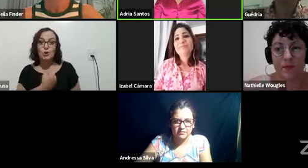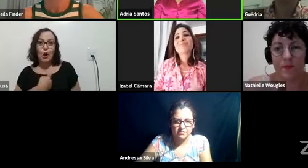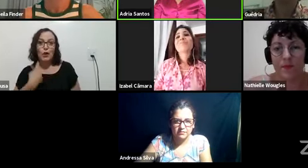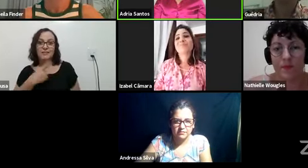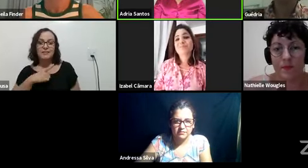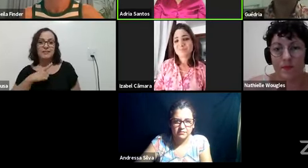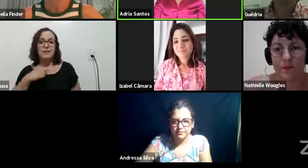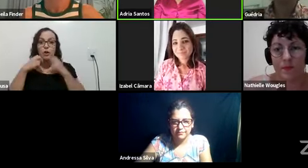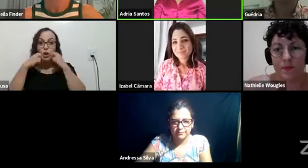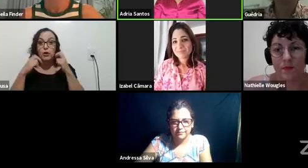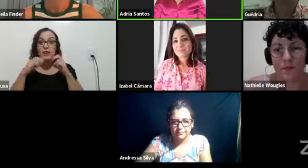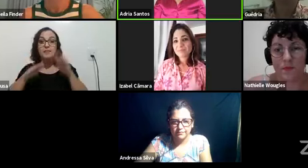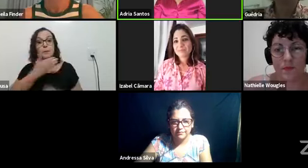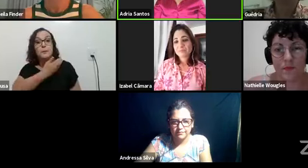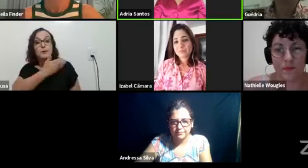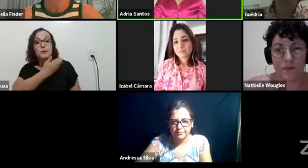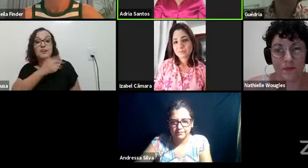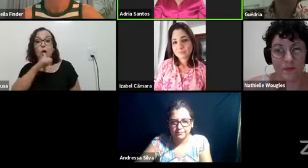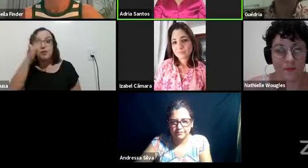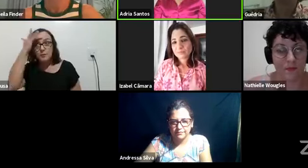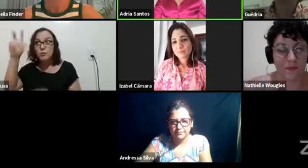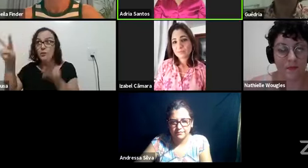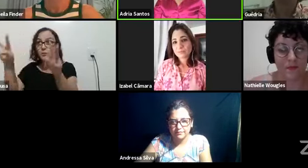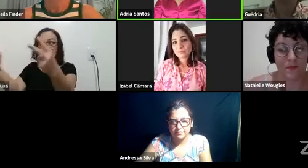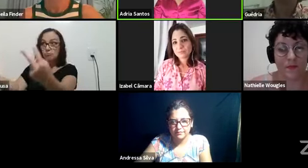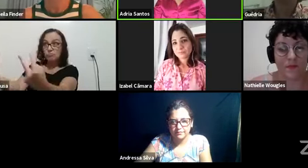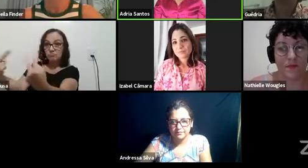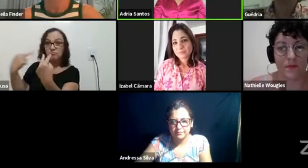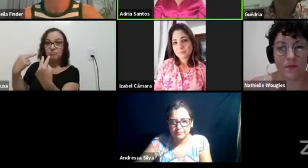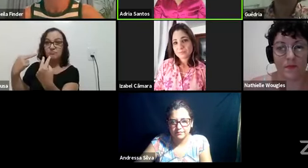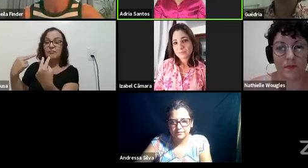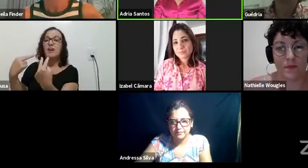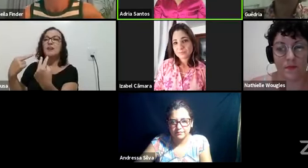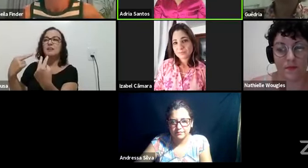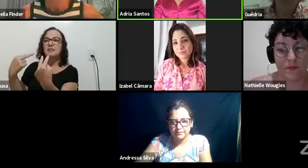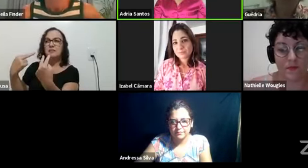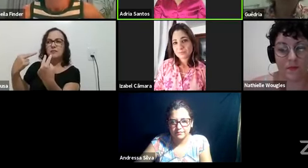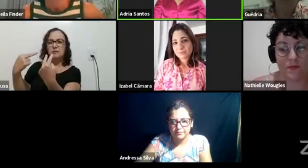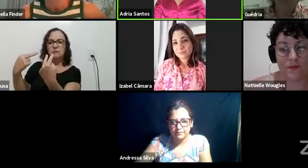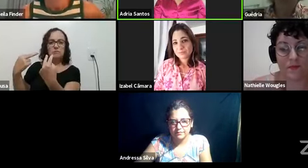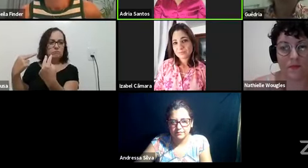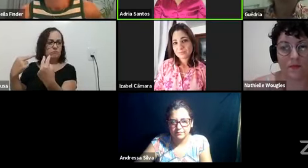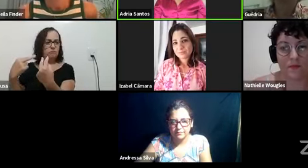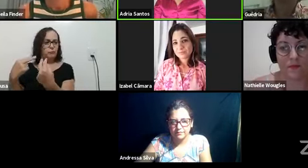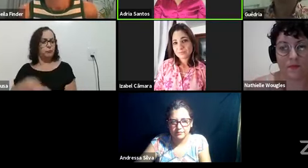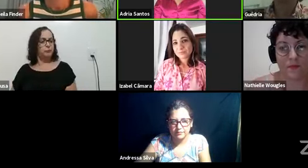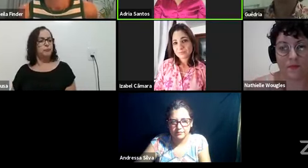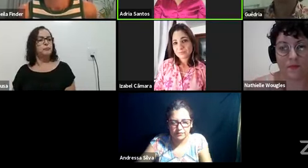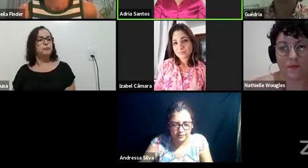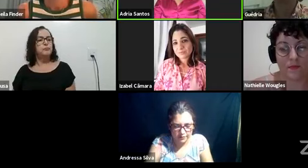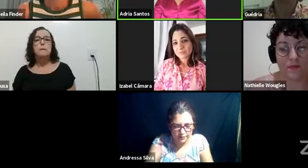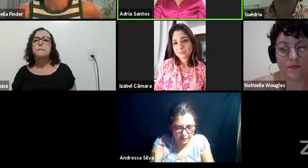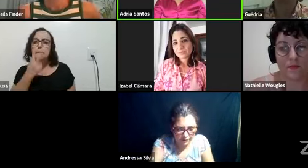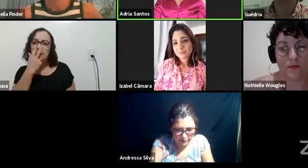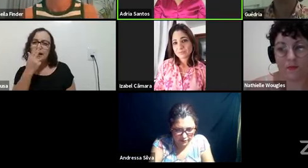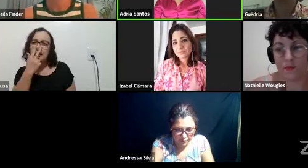né, que olha para a gente como se a gente fosse uma